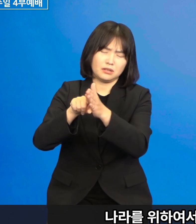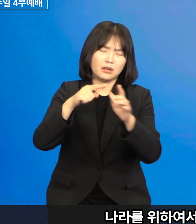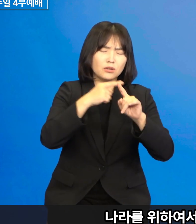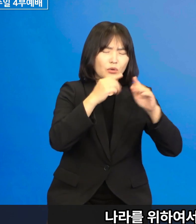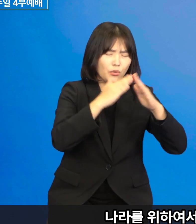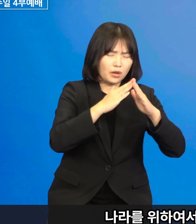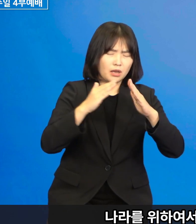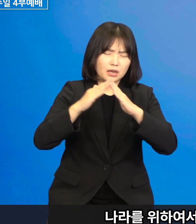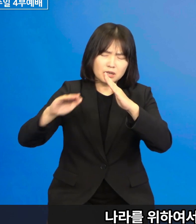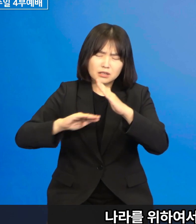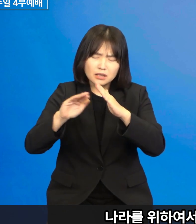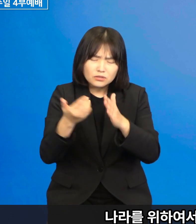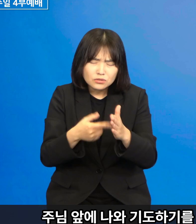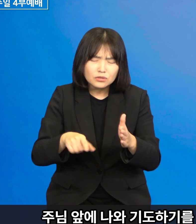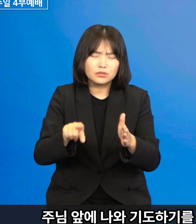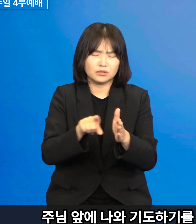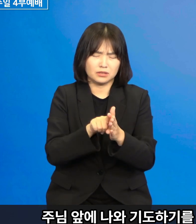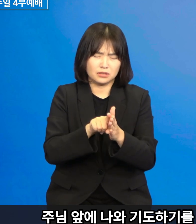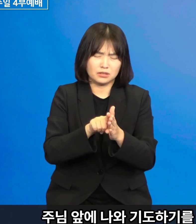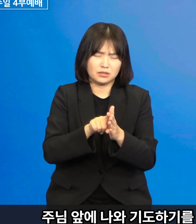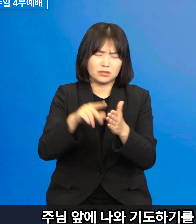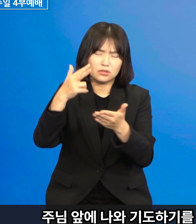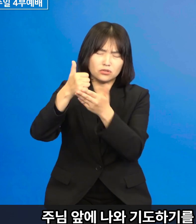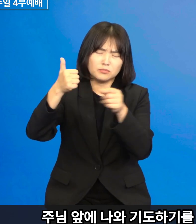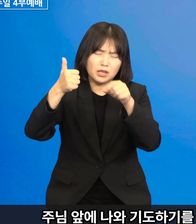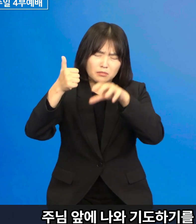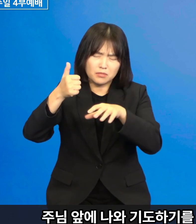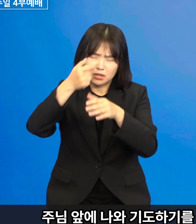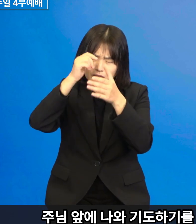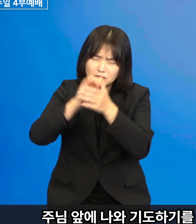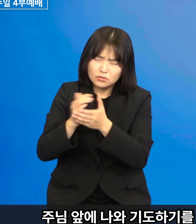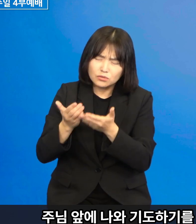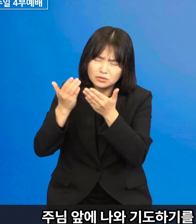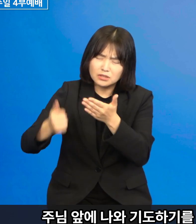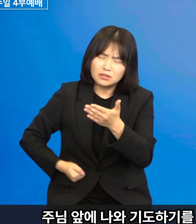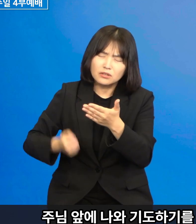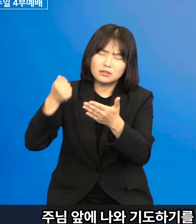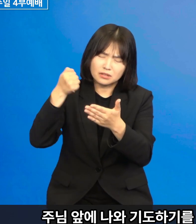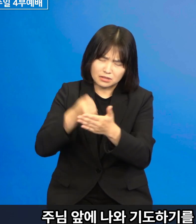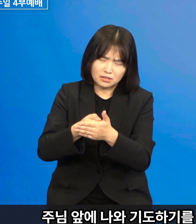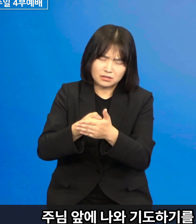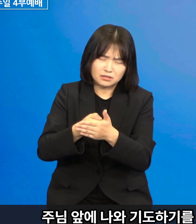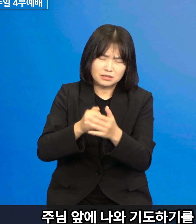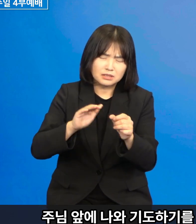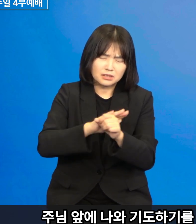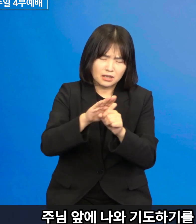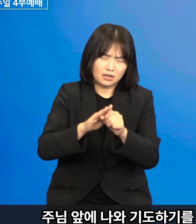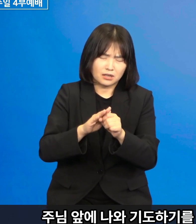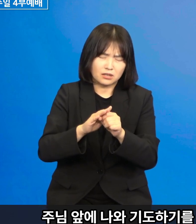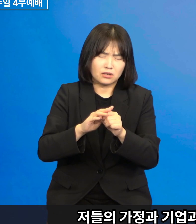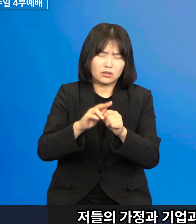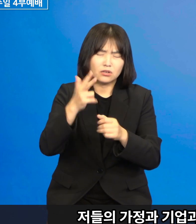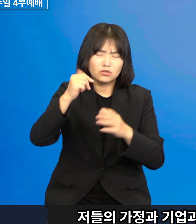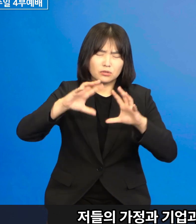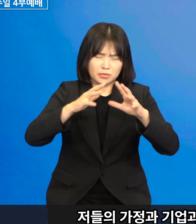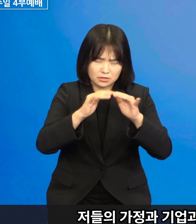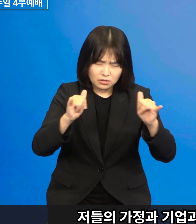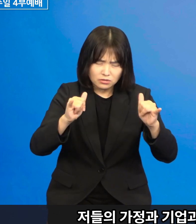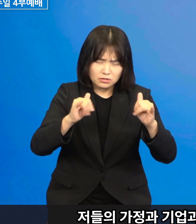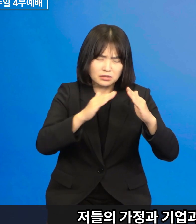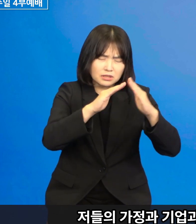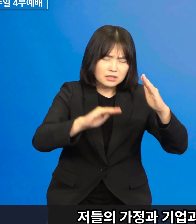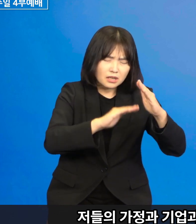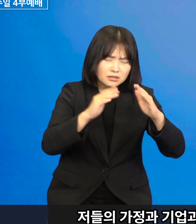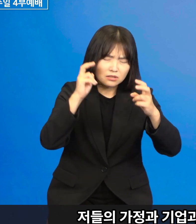교회와 가정을 위하여 주님 앞에 나와 기도하기를 결단하는 사랑하는 주의 백성들과 저들의